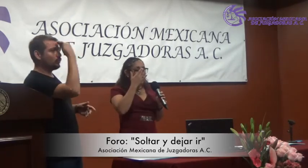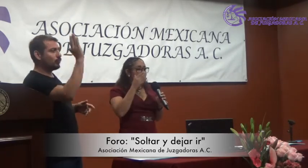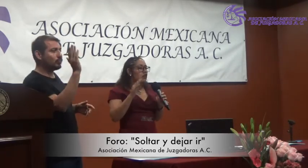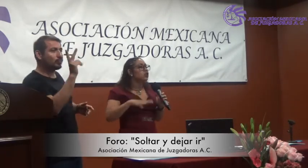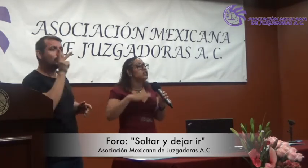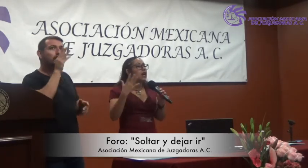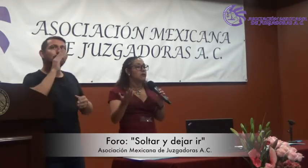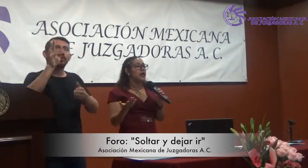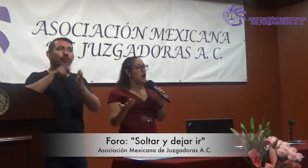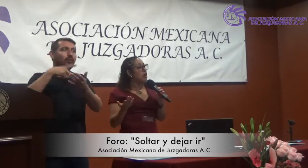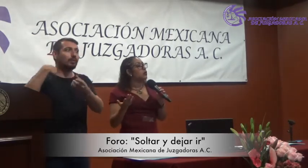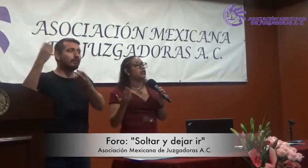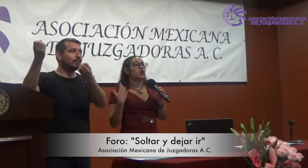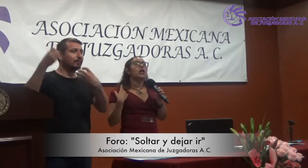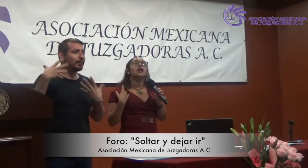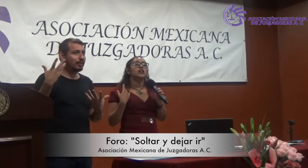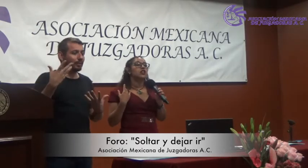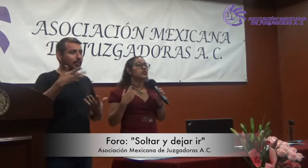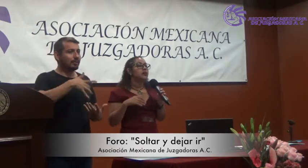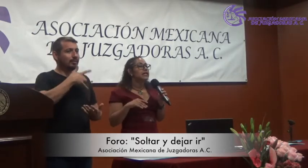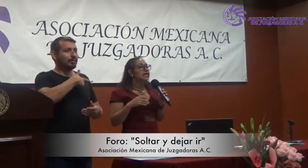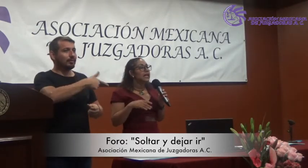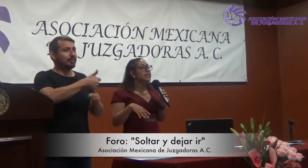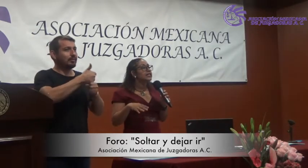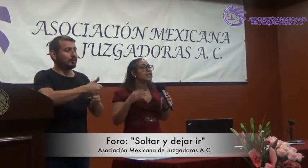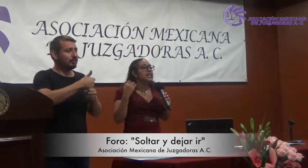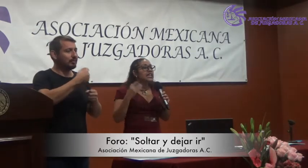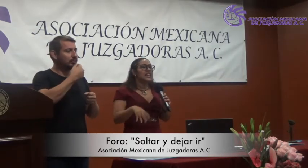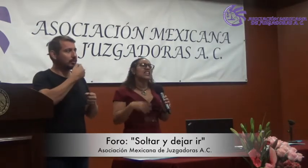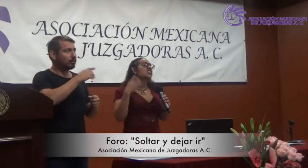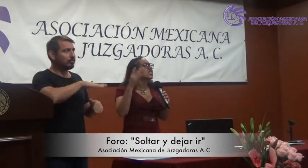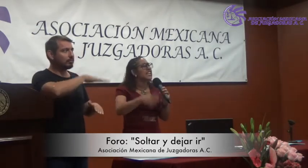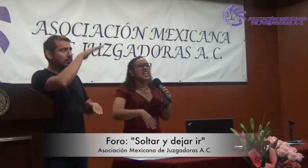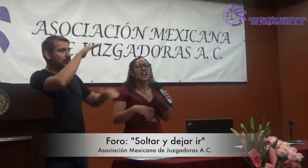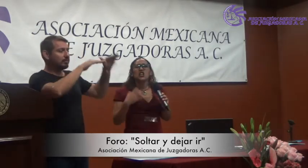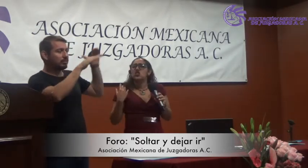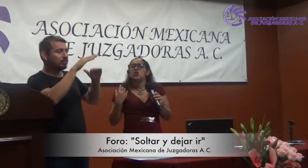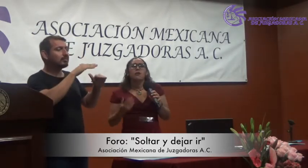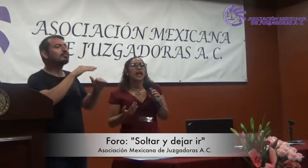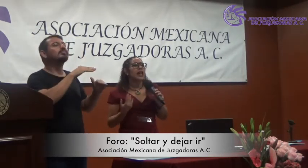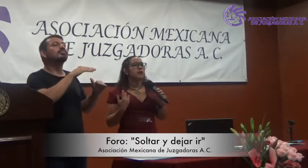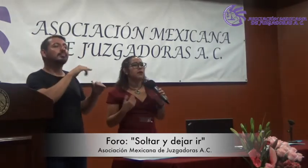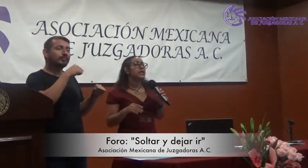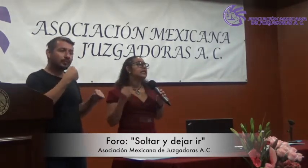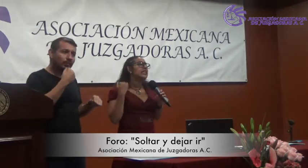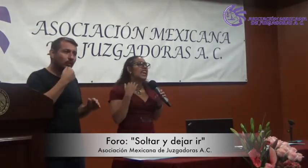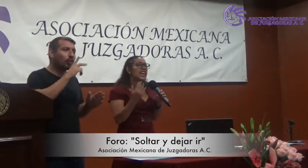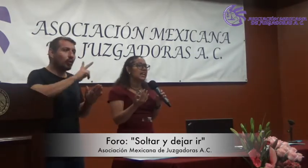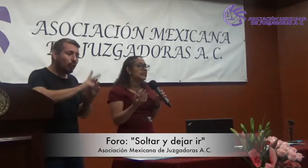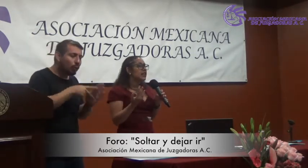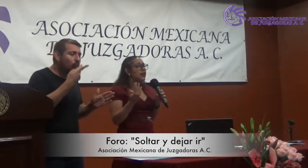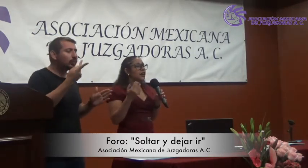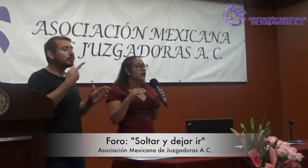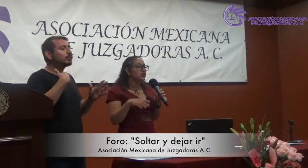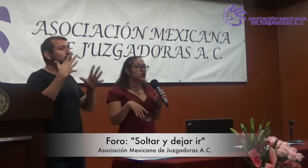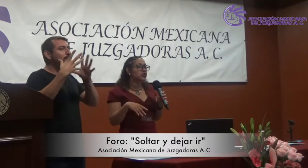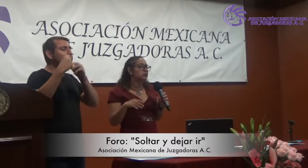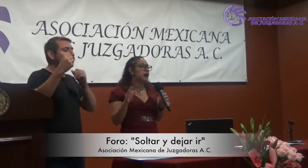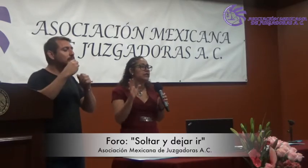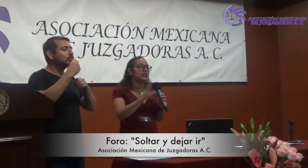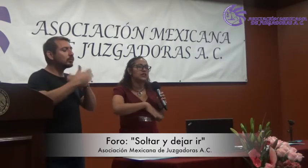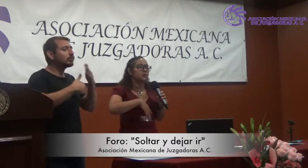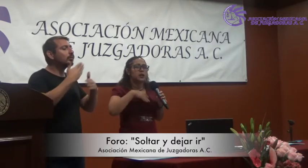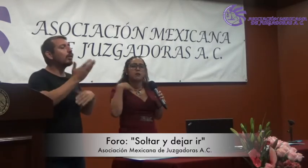y los cambian ahora a una escuela de niños más grandes. Y en eso se tienen que acostumbrar a vivir